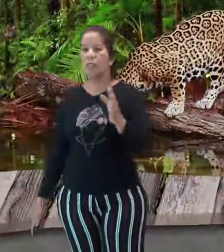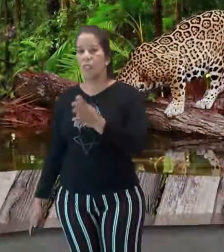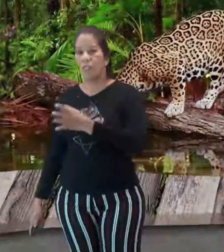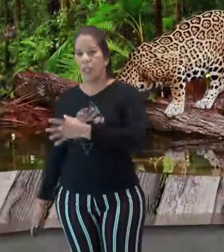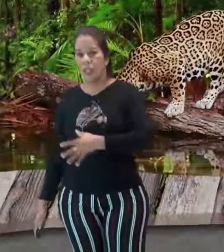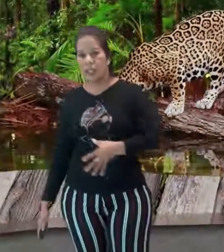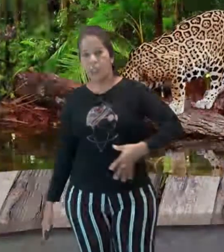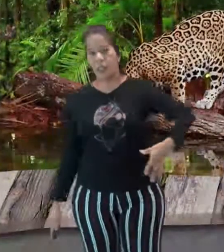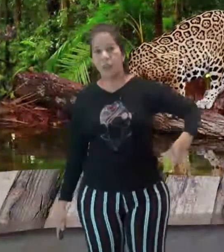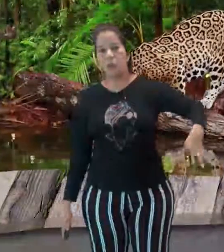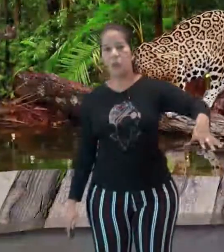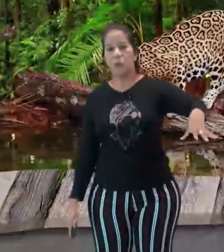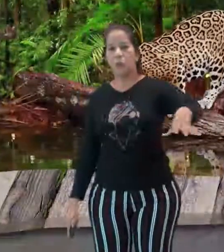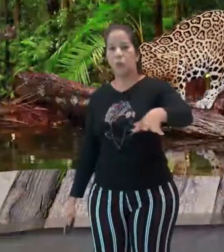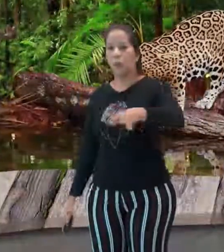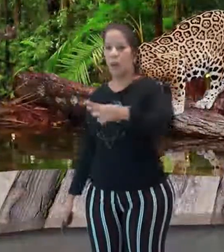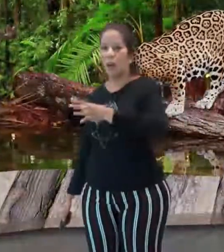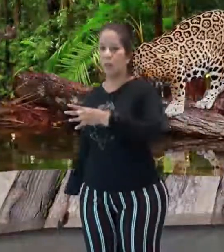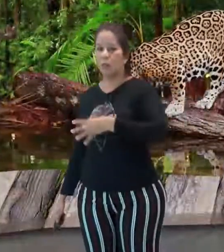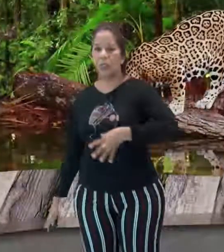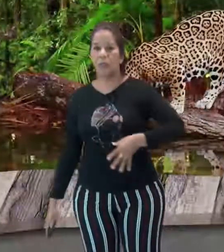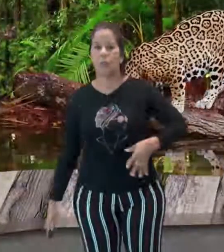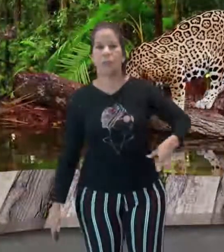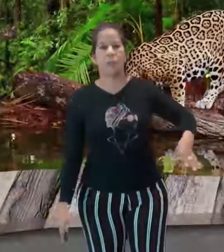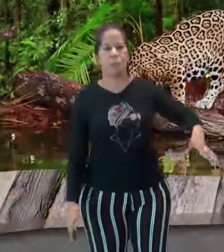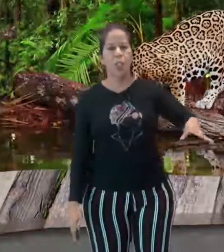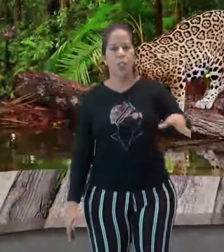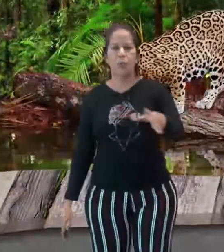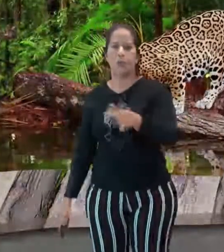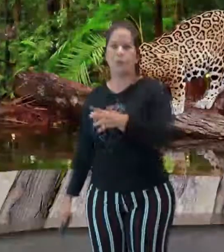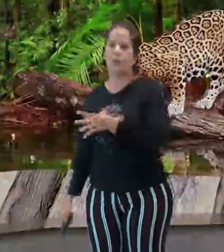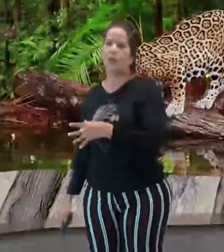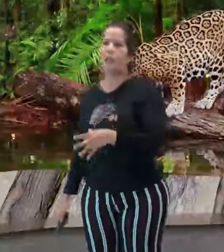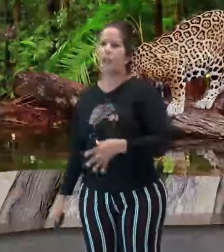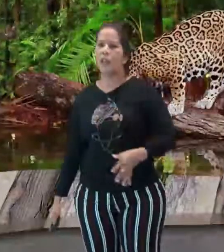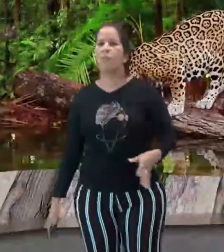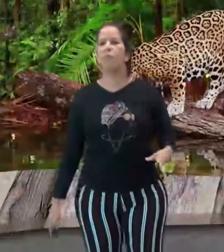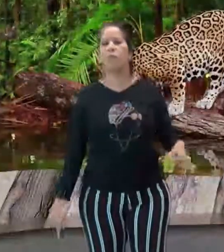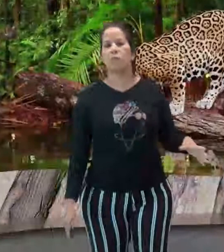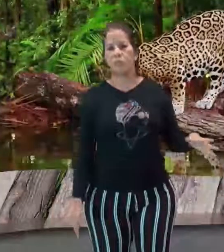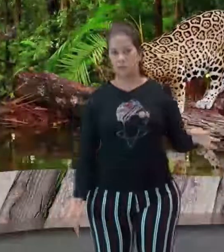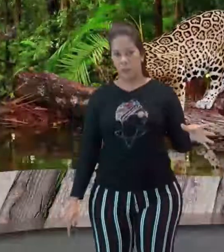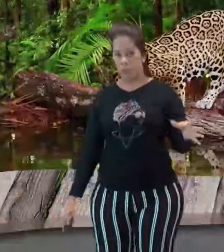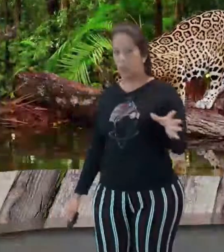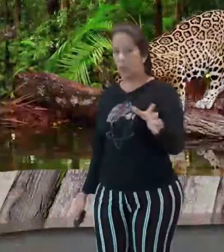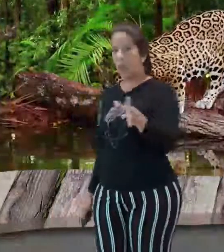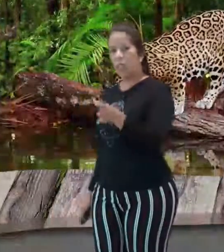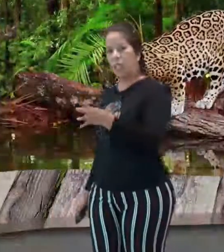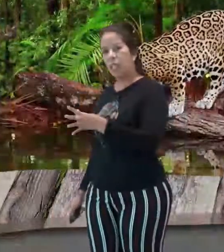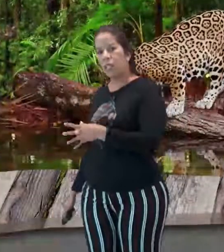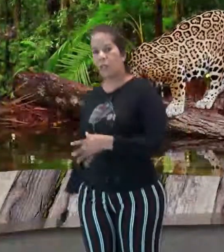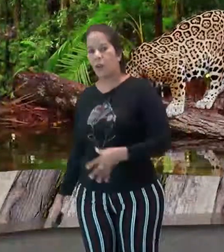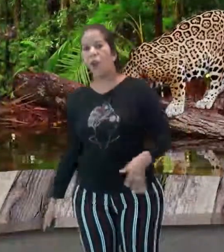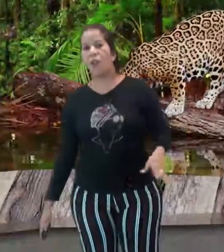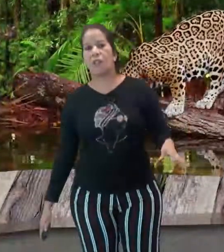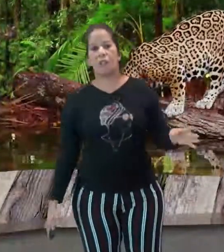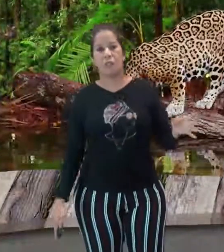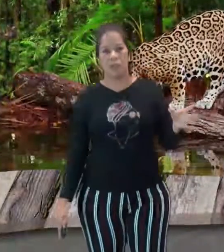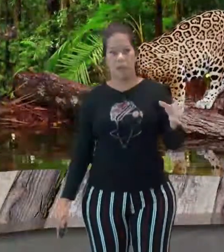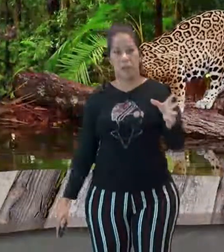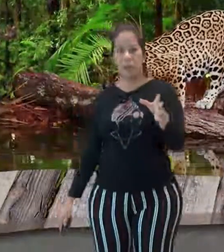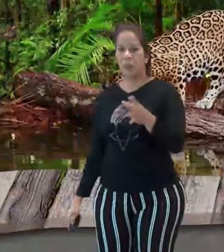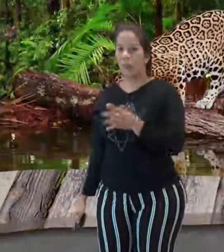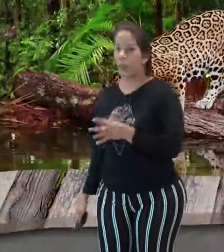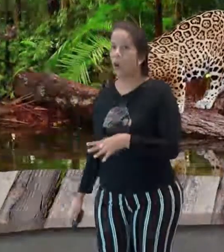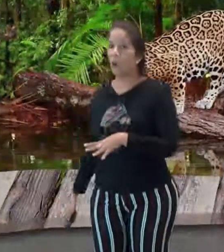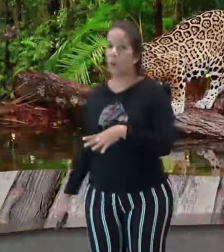hormônios, eles têm aquela questão estrutural, né, dos lipídios, lembram? Dos esteroides,